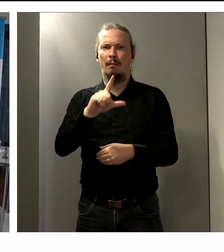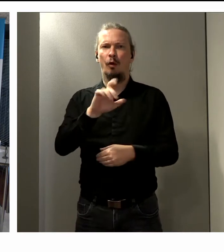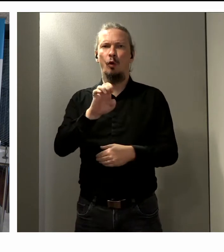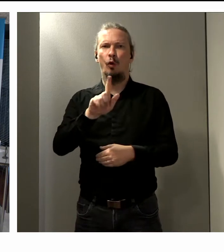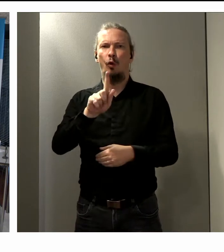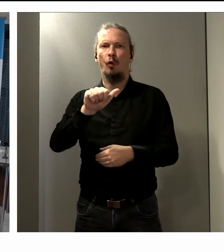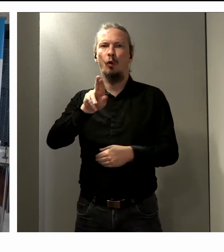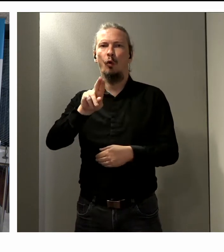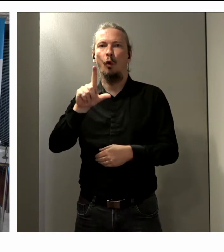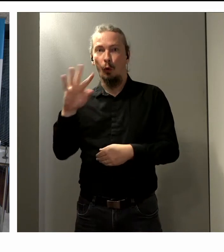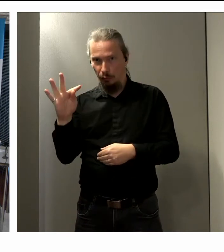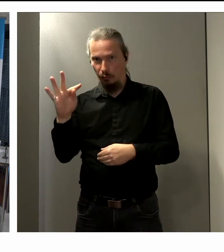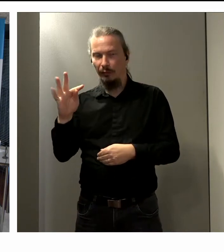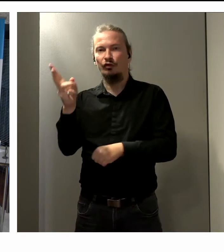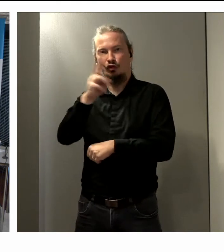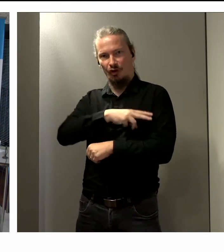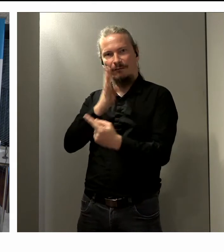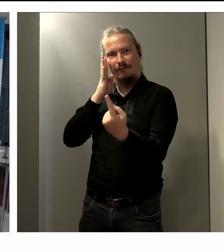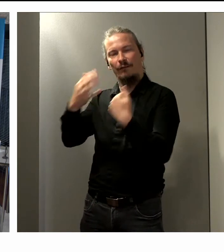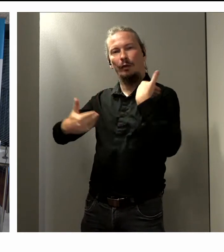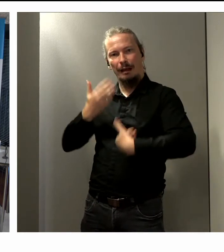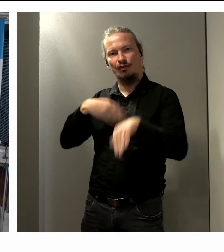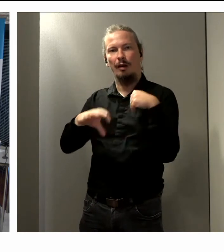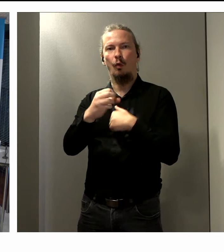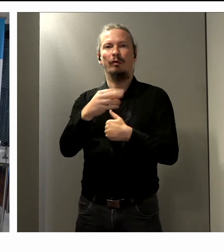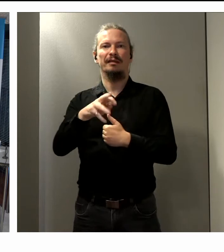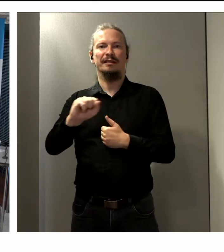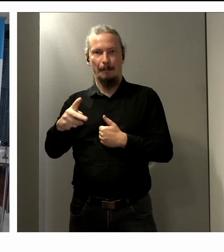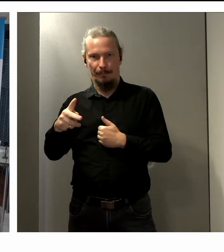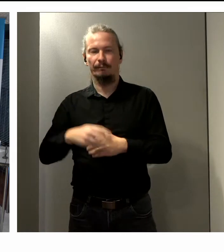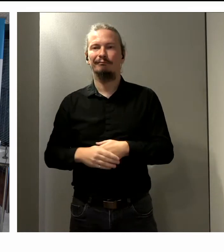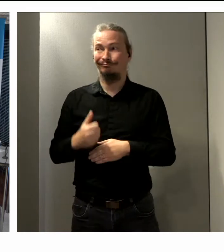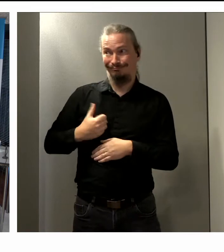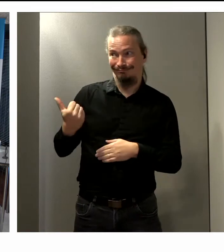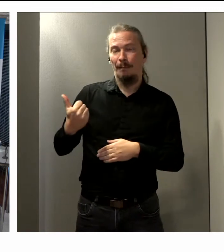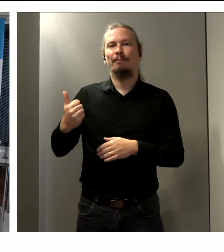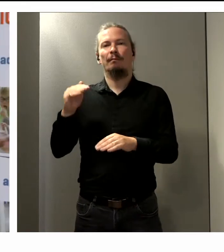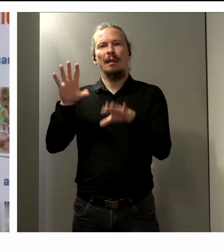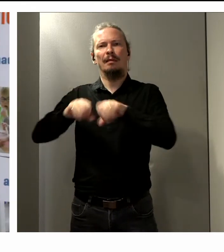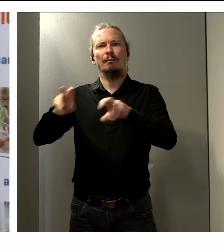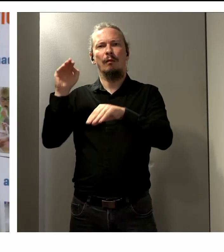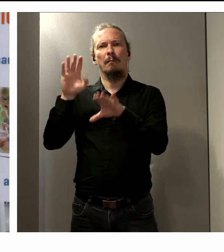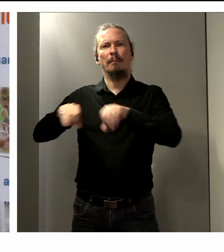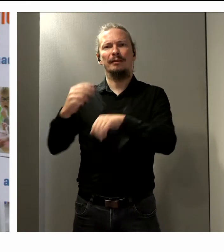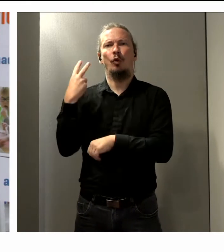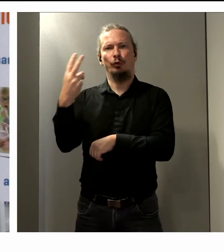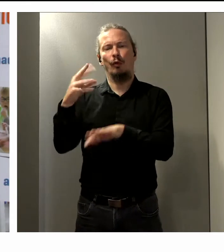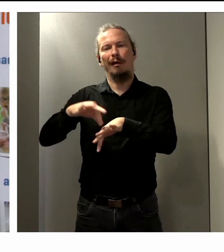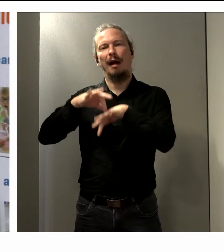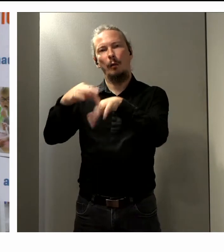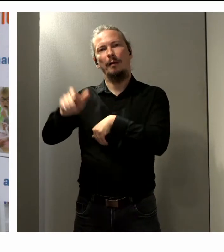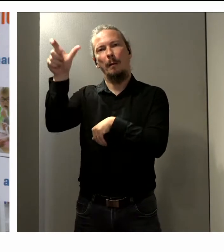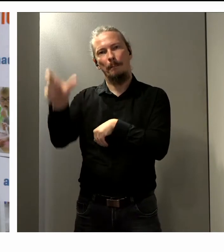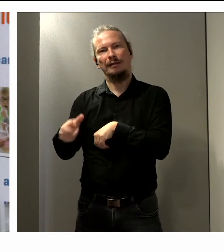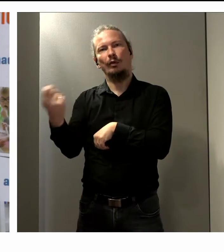handicap à l'ONICEP. Bienvenue Hélène. À ma gauche, nous avons Margaret Kopoka, diplômée de Master 2, accompagnement des personnes à